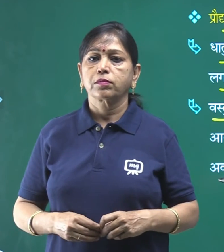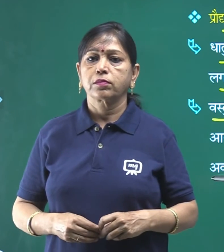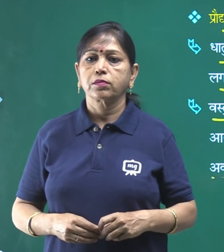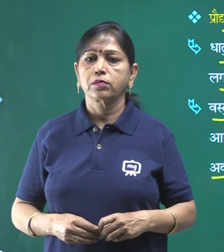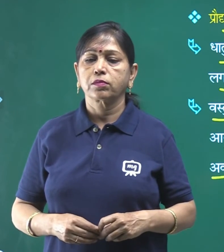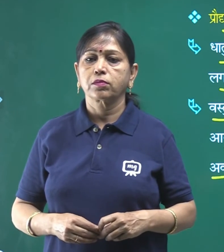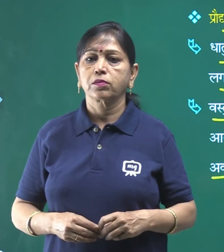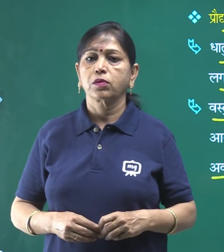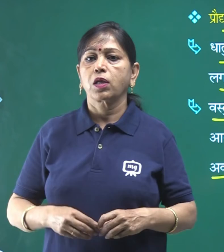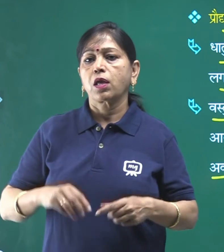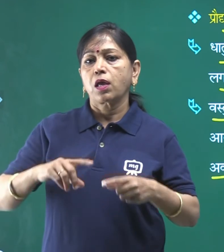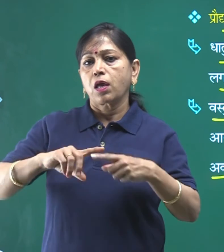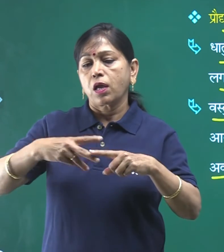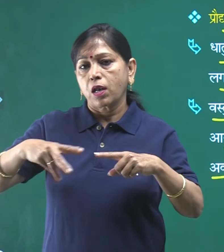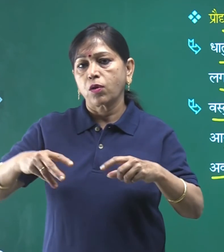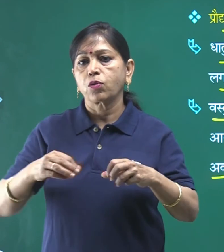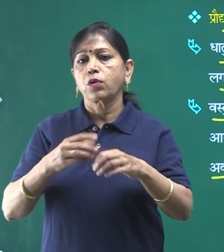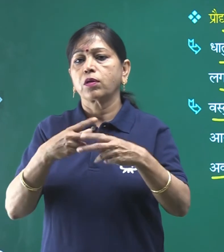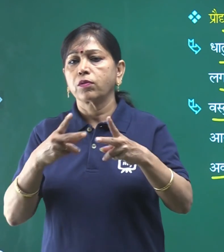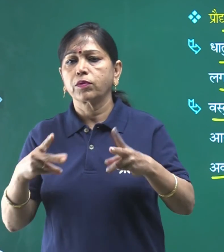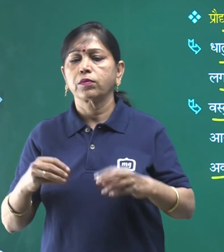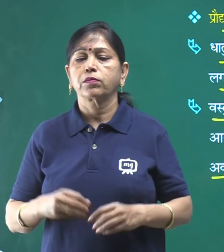इलेक्ट्रॉनिक अवयव आदि